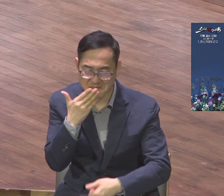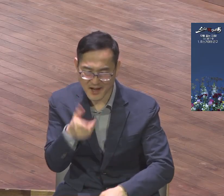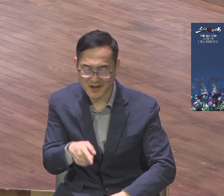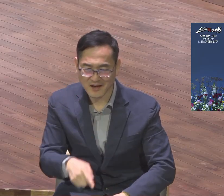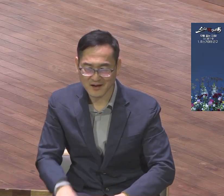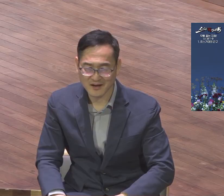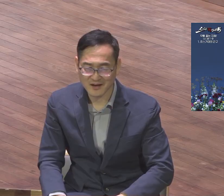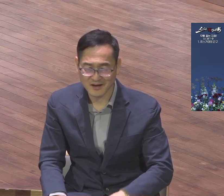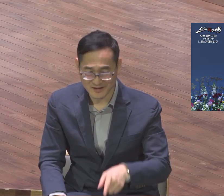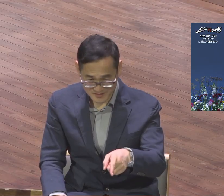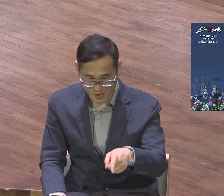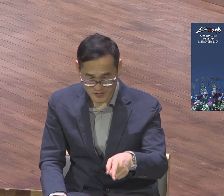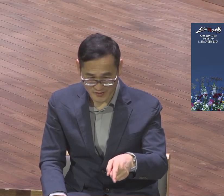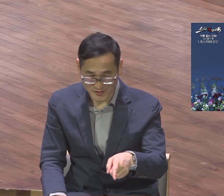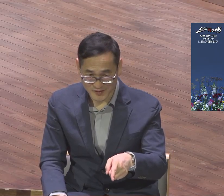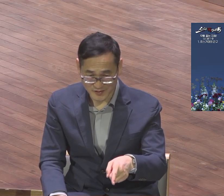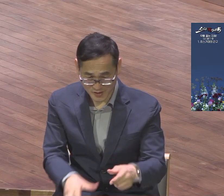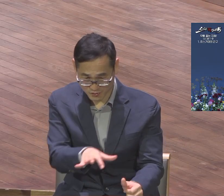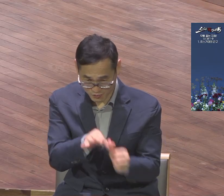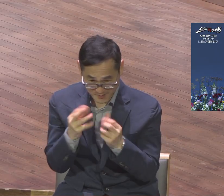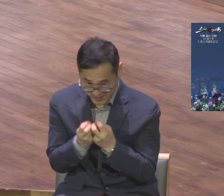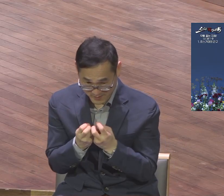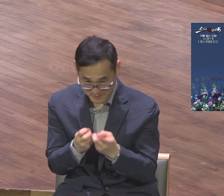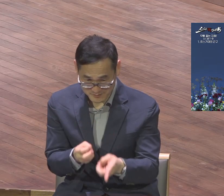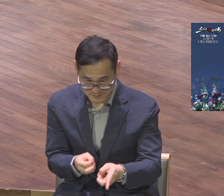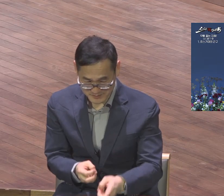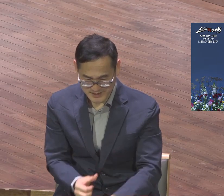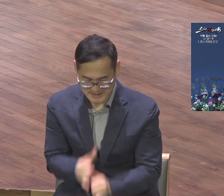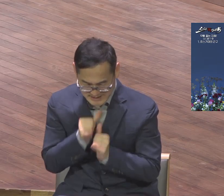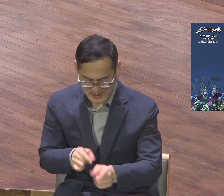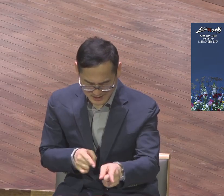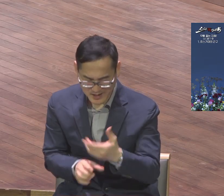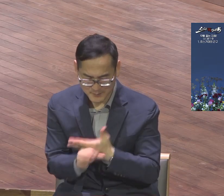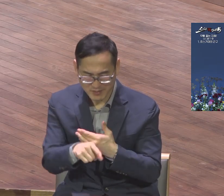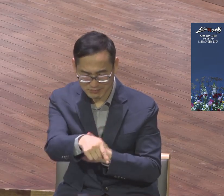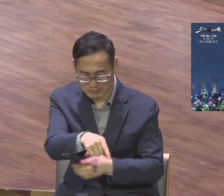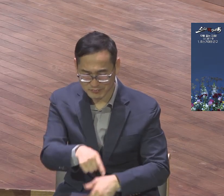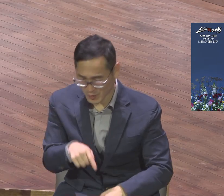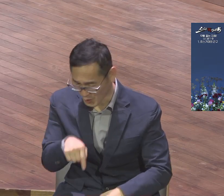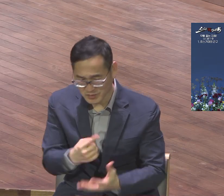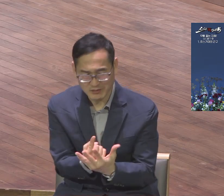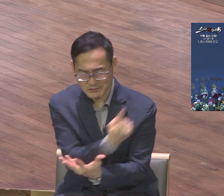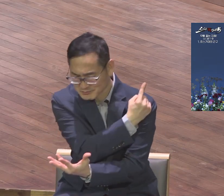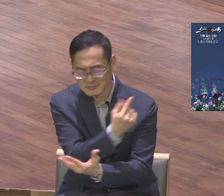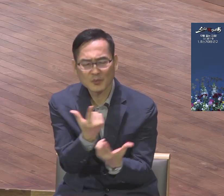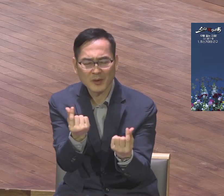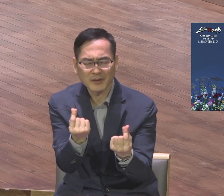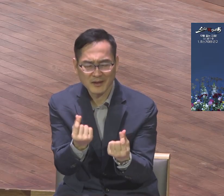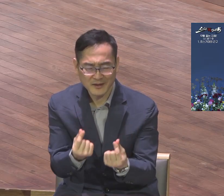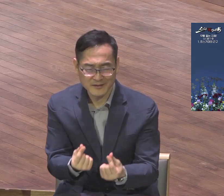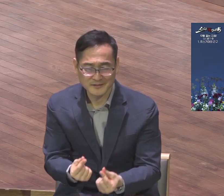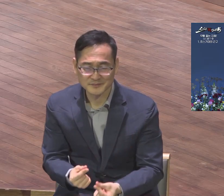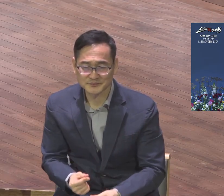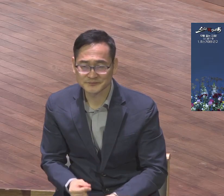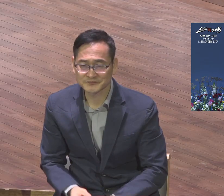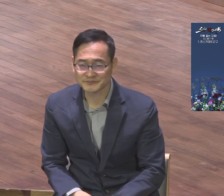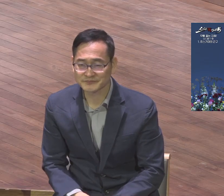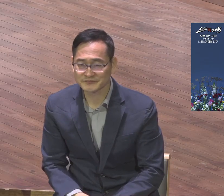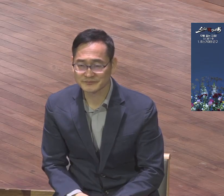죽는 길밖에 없다. 여기서 한마디로 자살을 권장했어요. 자살해라.